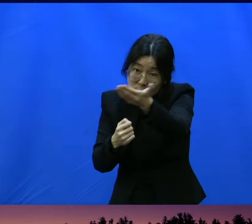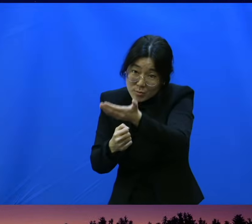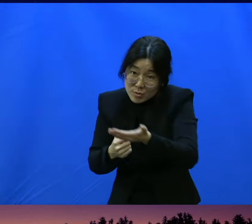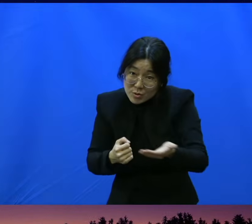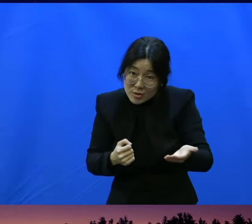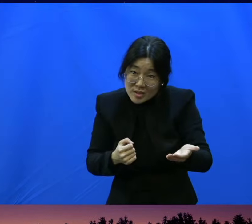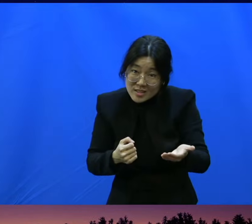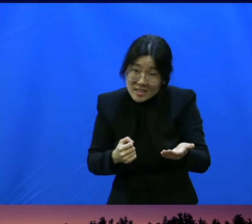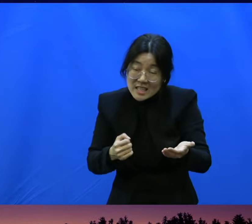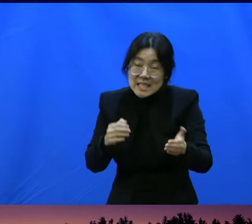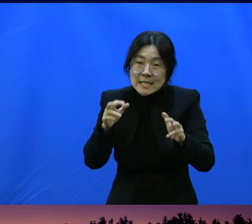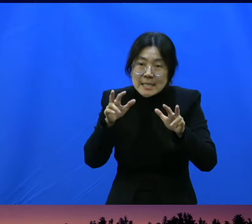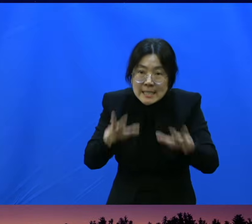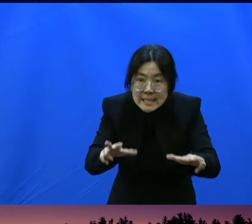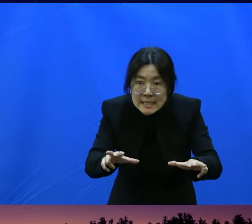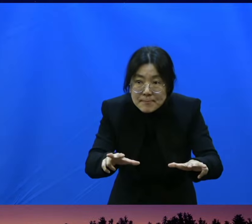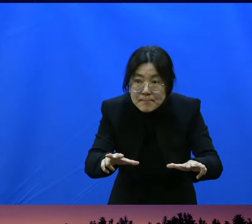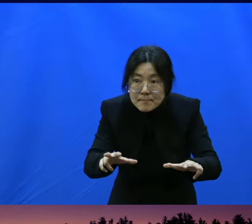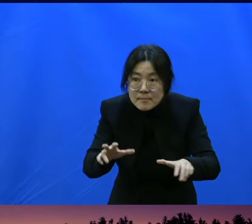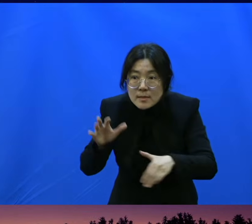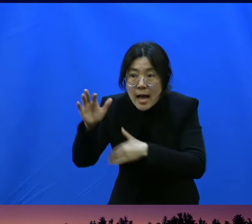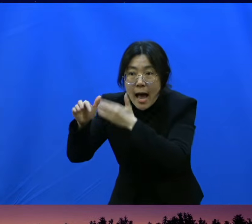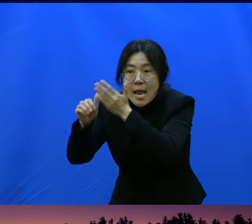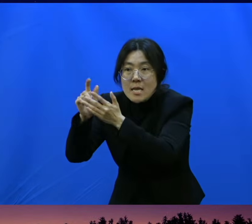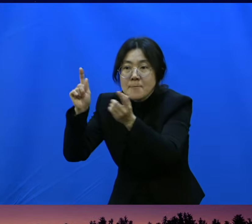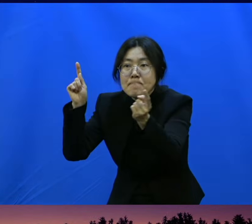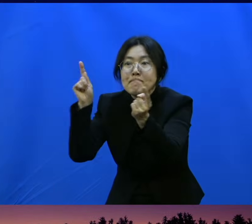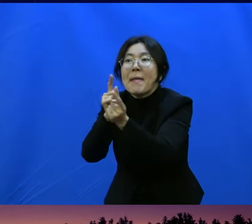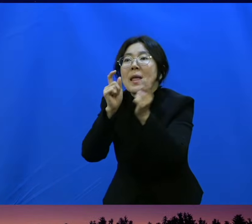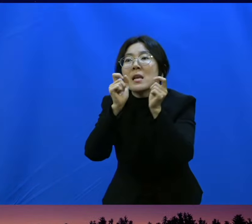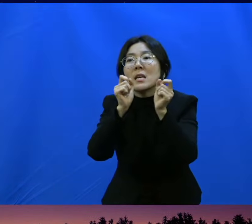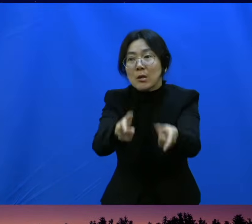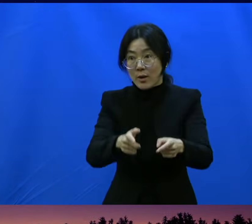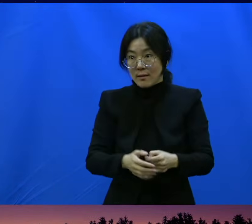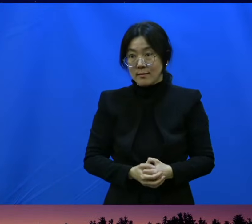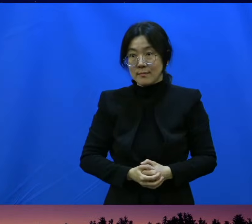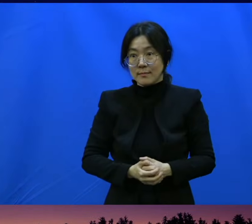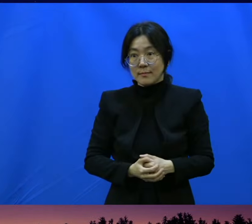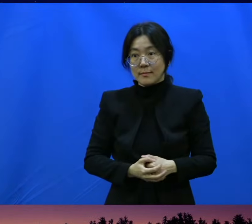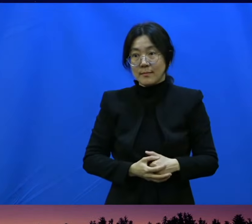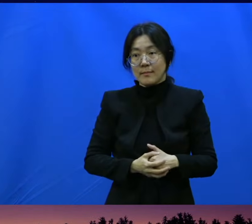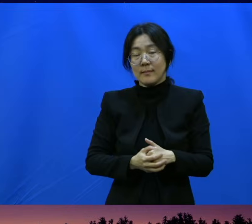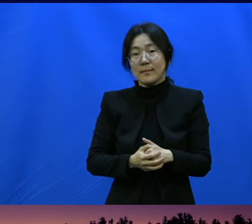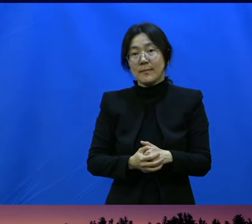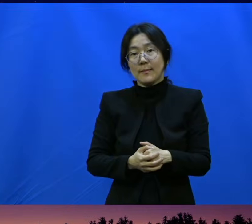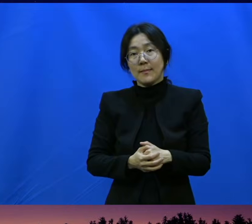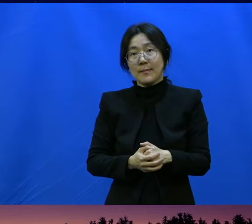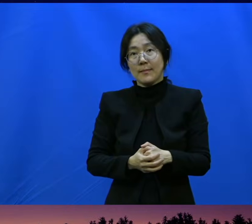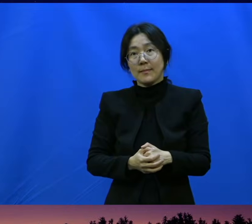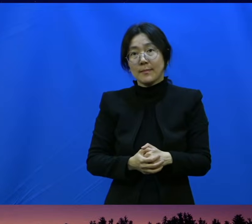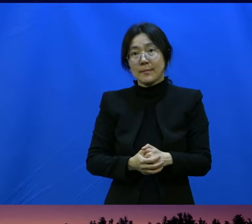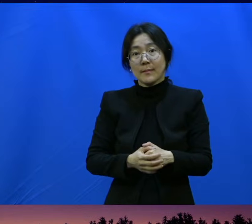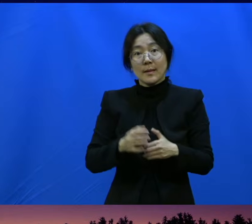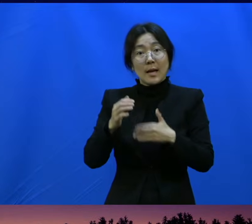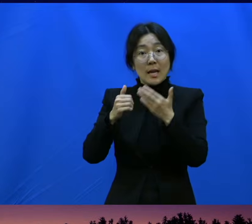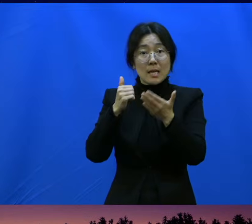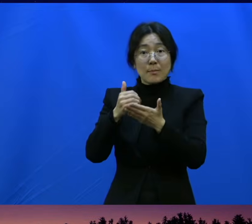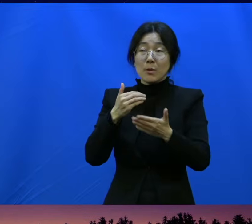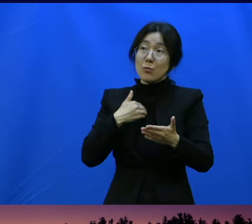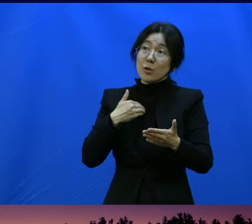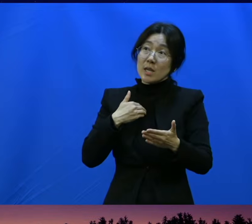적기라는 거죠. 하나님 우리를 내치지 않습니다. 언제나 품으십니다. 우리의 상한 마음을 어루만져 주십니다.